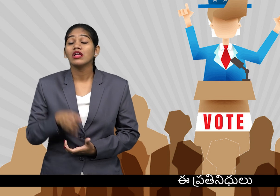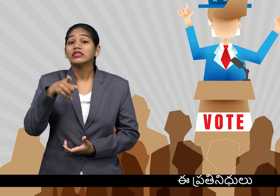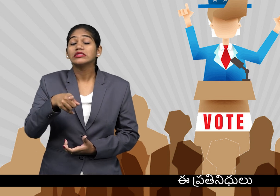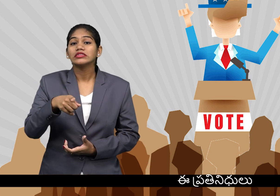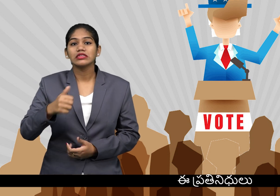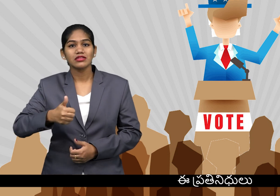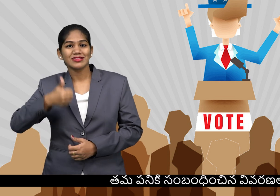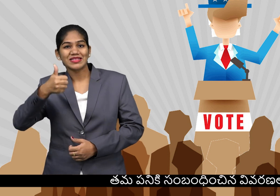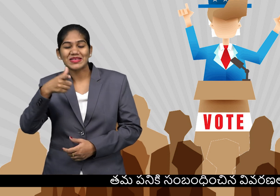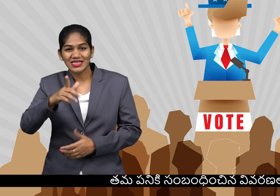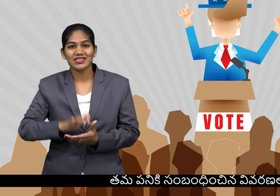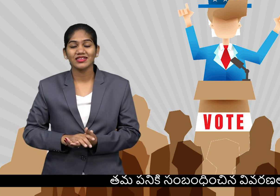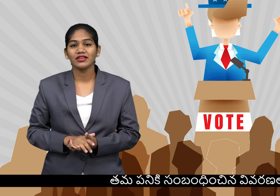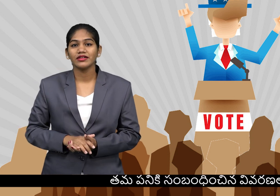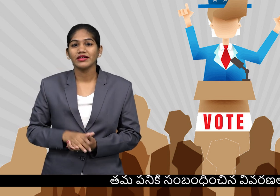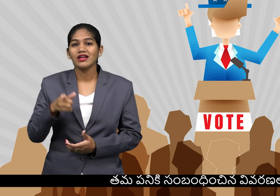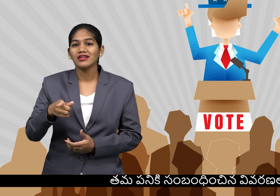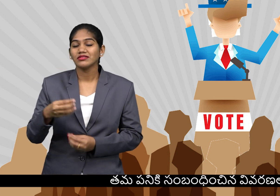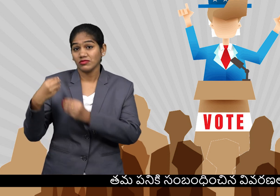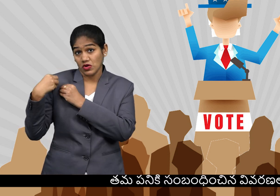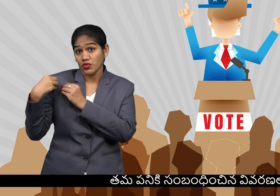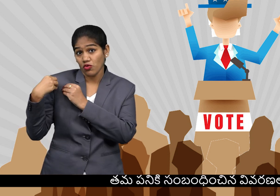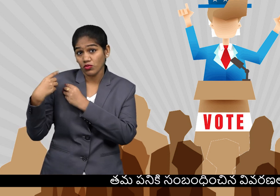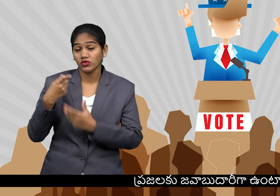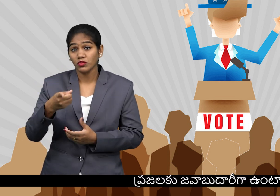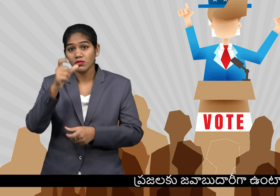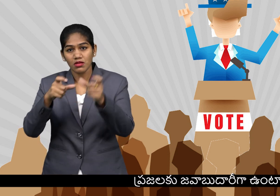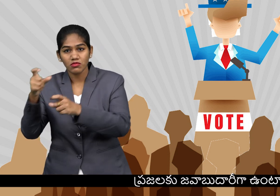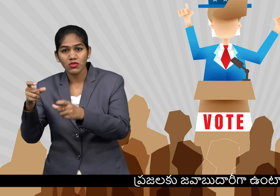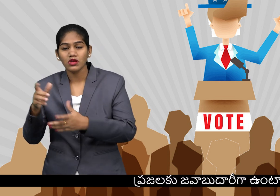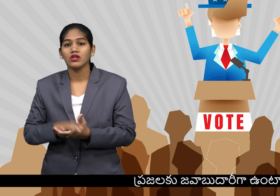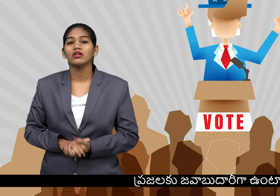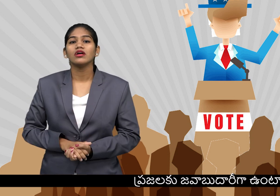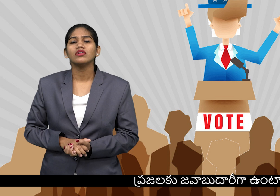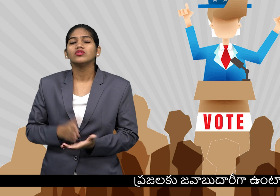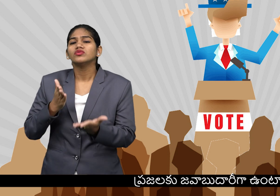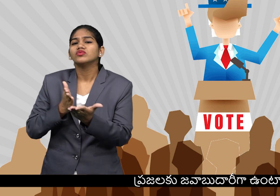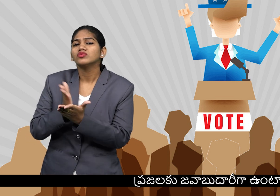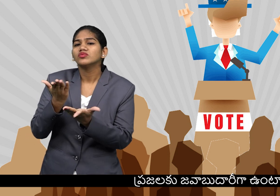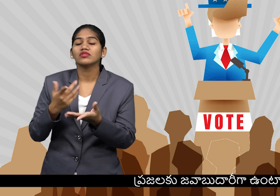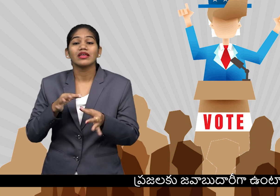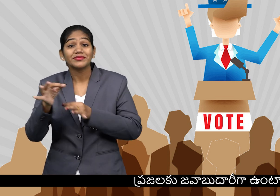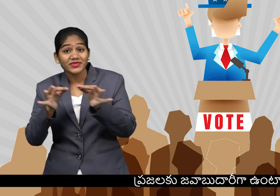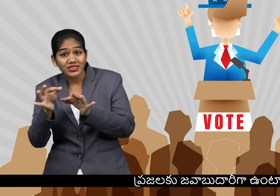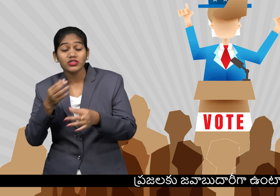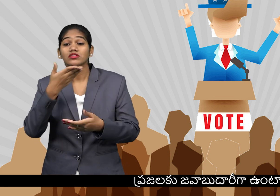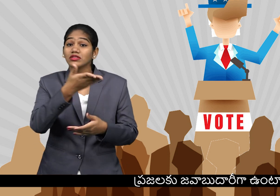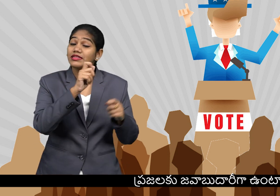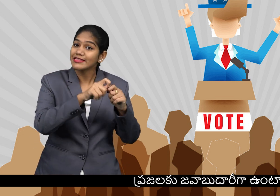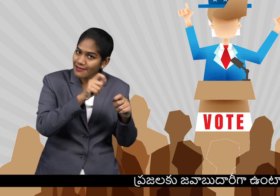ఈ ప్రతినిధులు తమ పనికి సంబంధించిన వివరణల ద్వారా ప్రజలకు జవాబుదారీగా ఉంటారు.